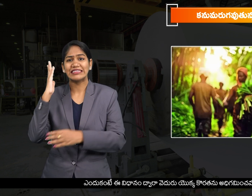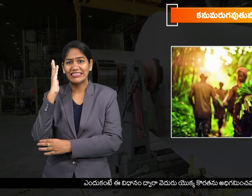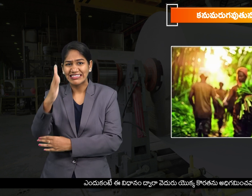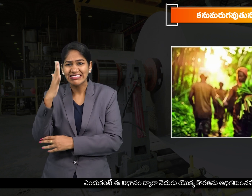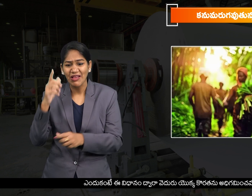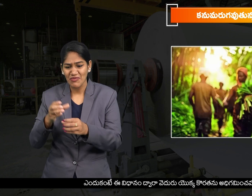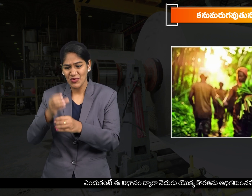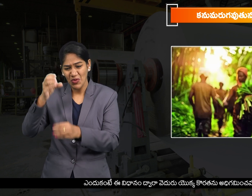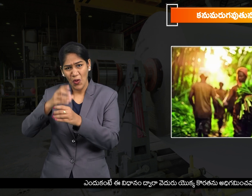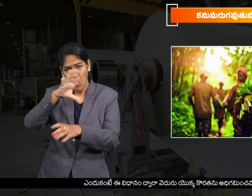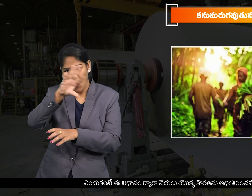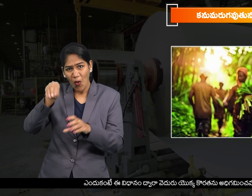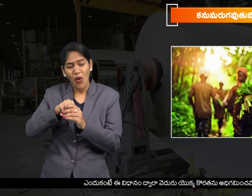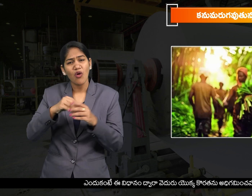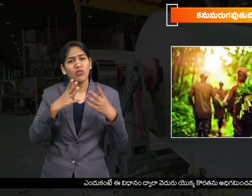కొరతను అధిగమించవచ్చు.